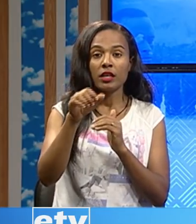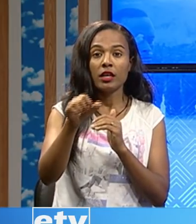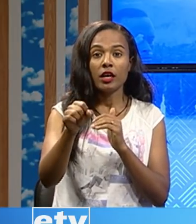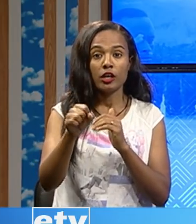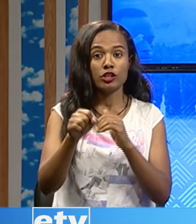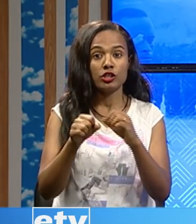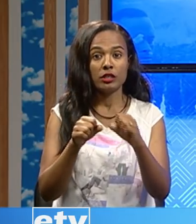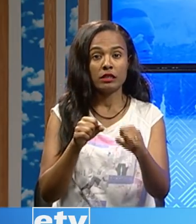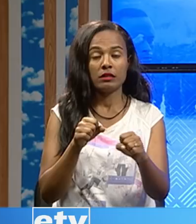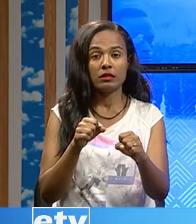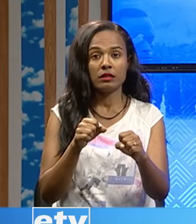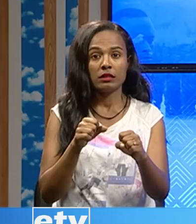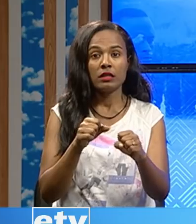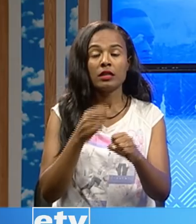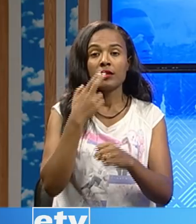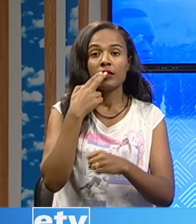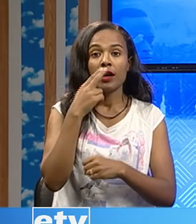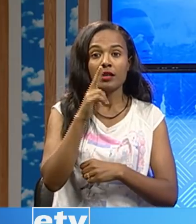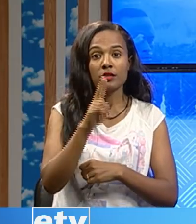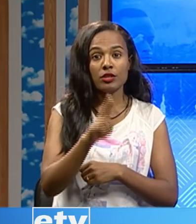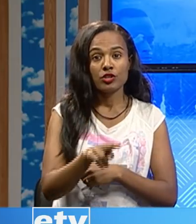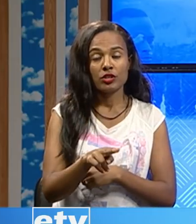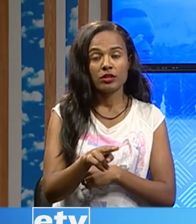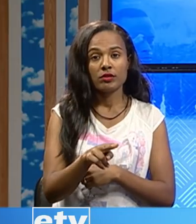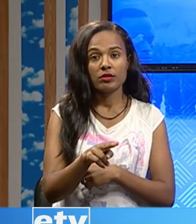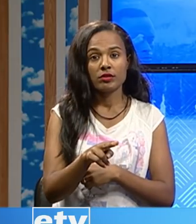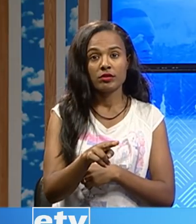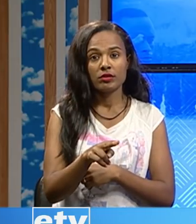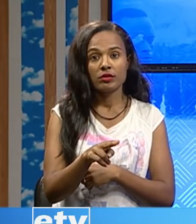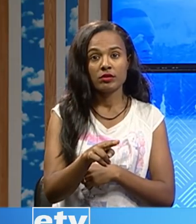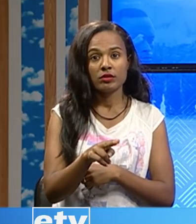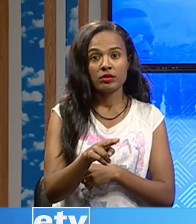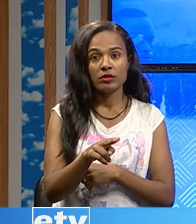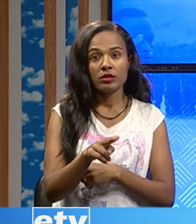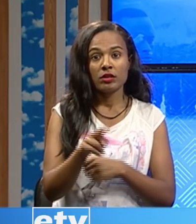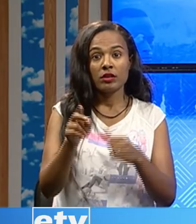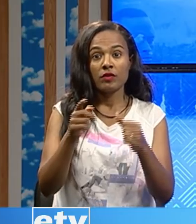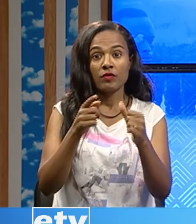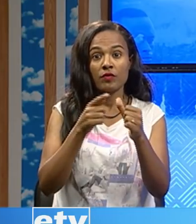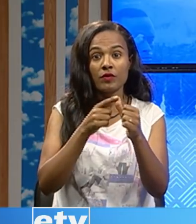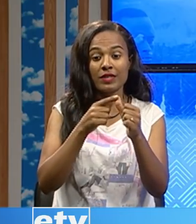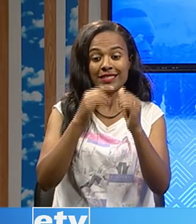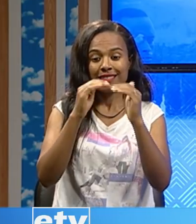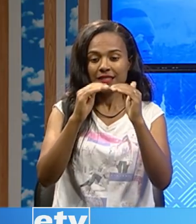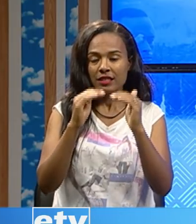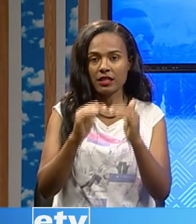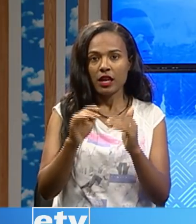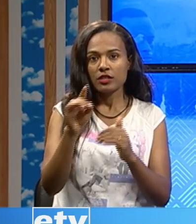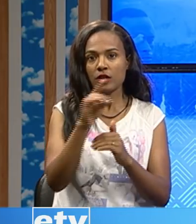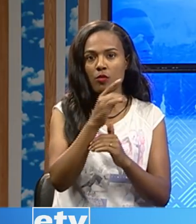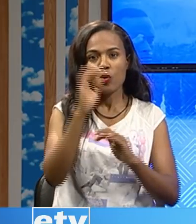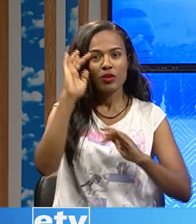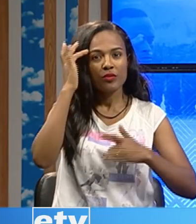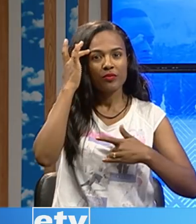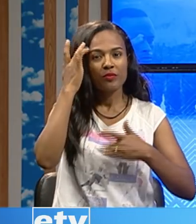የገዥነት፣ የአዛዥነት first class citizen የመሆን